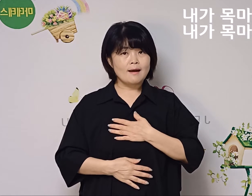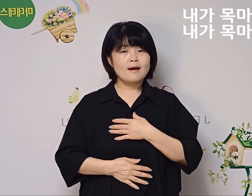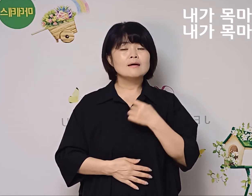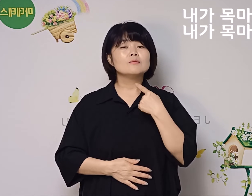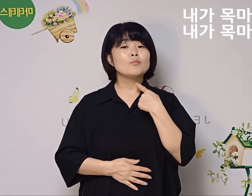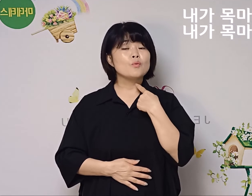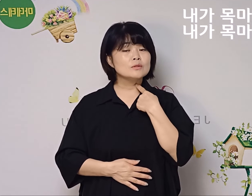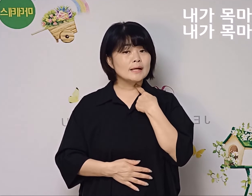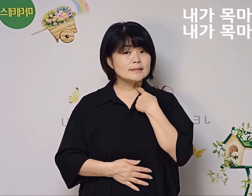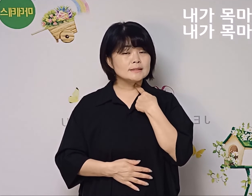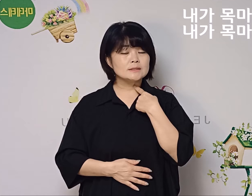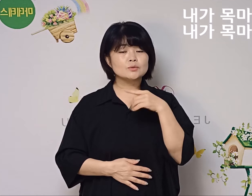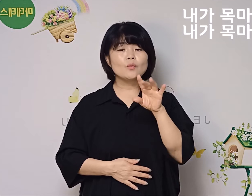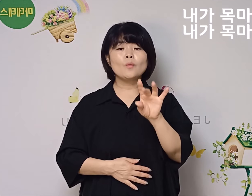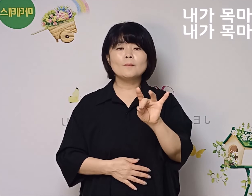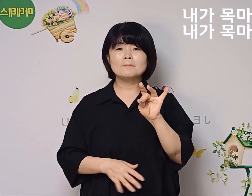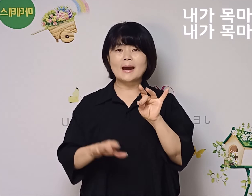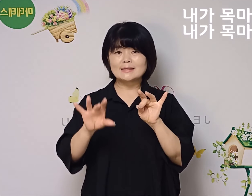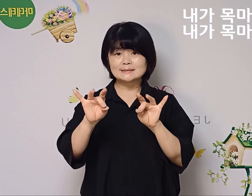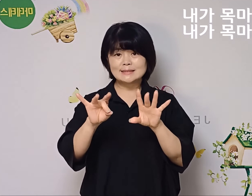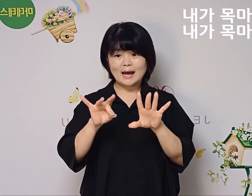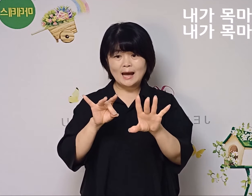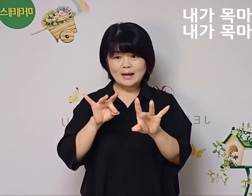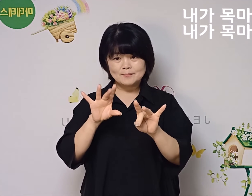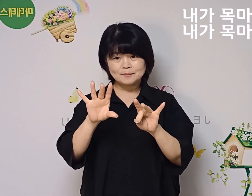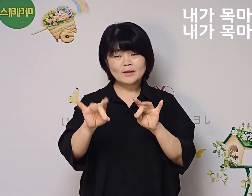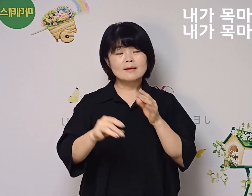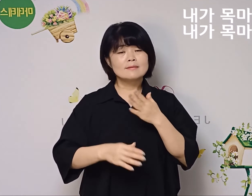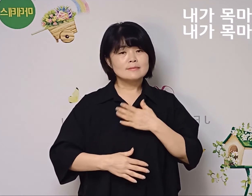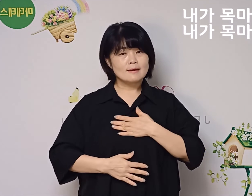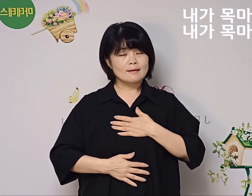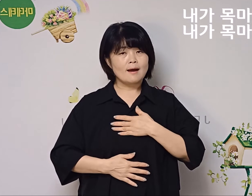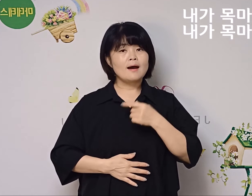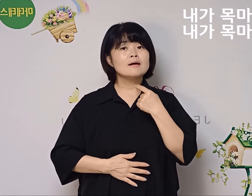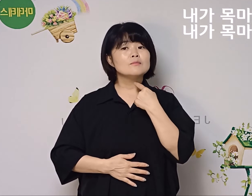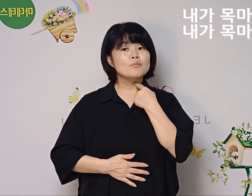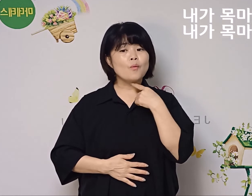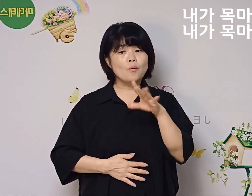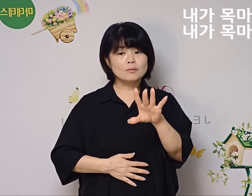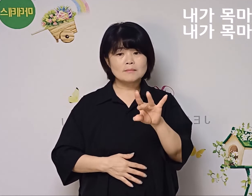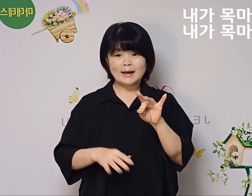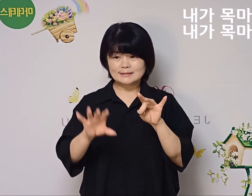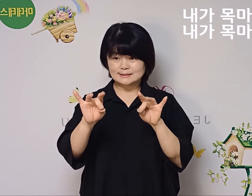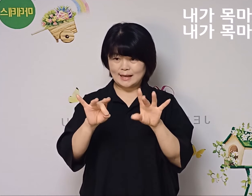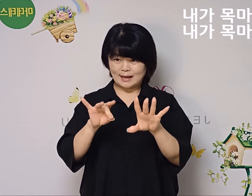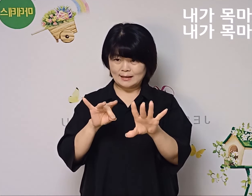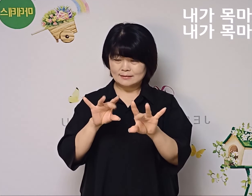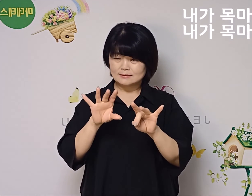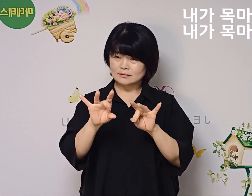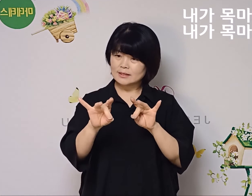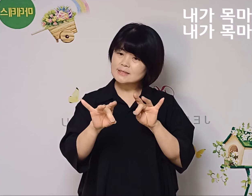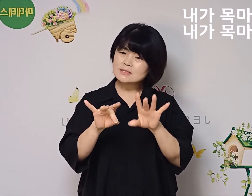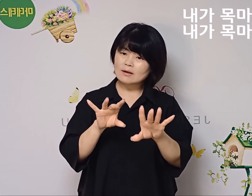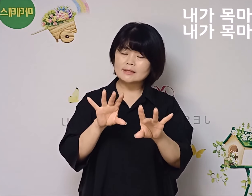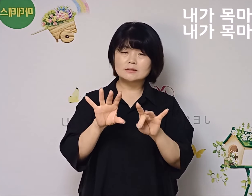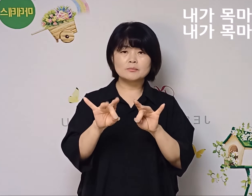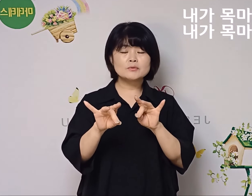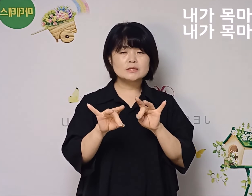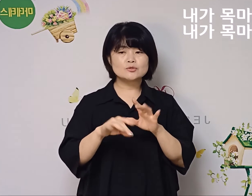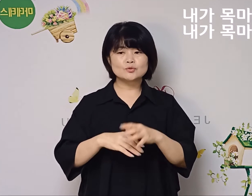내가 목을 가르치시고 마르다. 내가 목마르다. 이렇게 끈적하는 걸